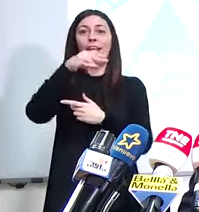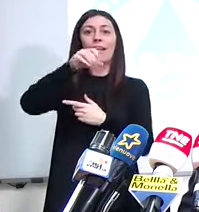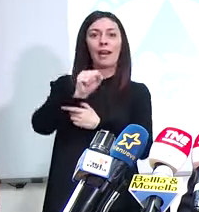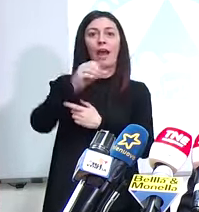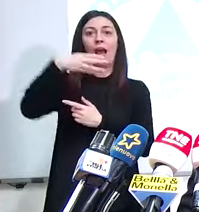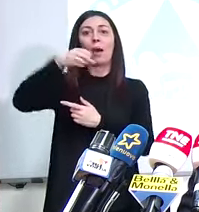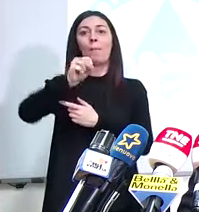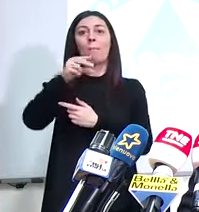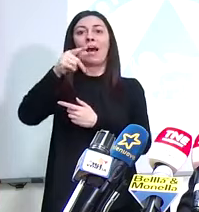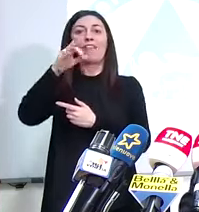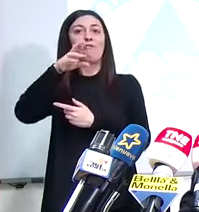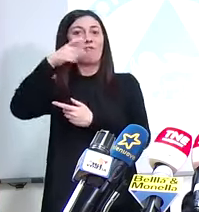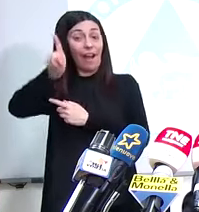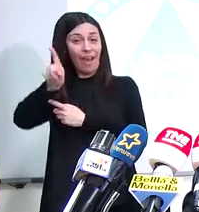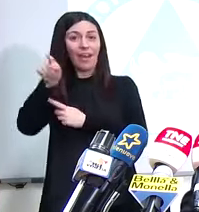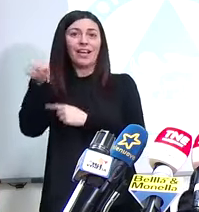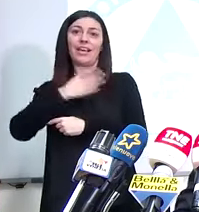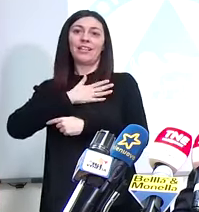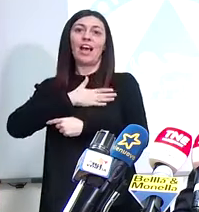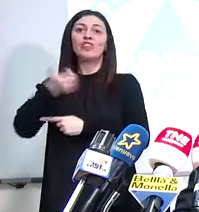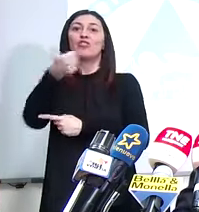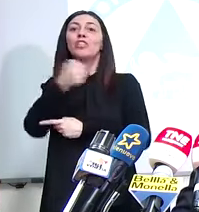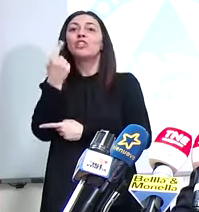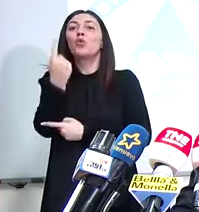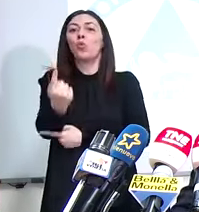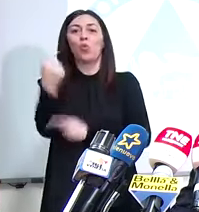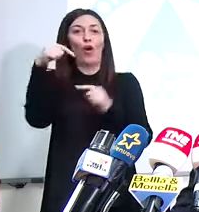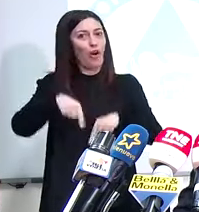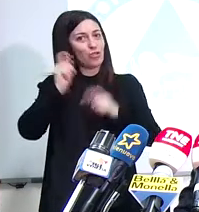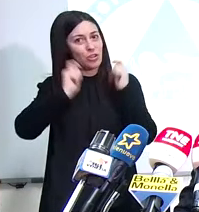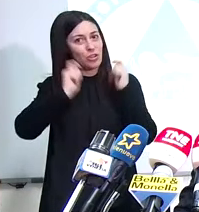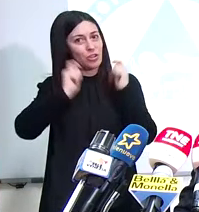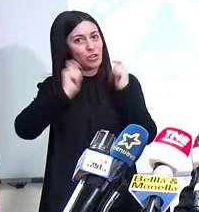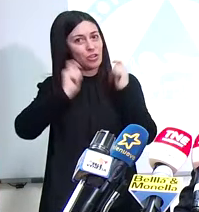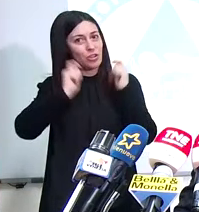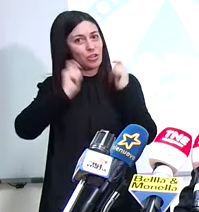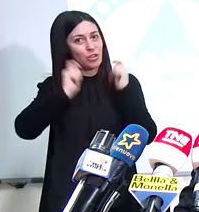né oggi di oderzo quindi auguri